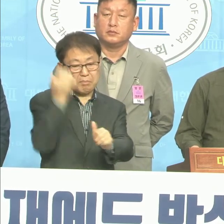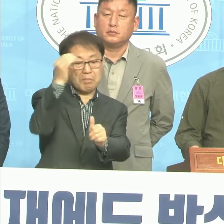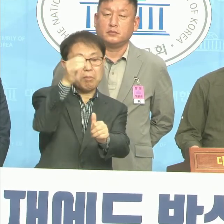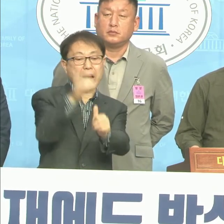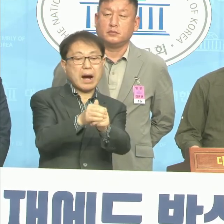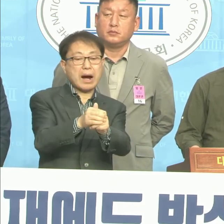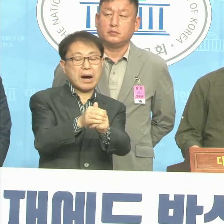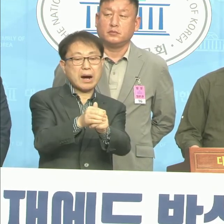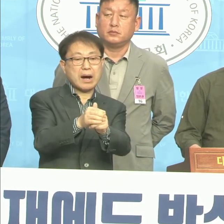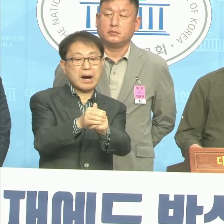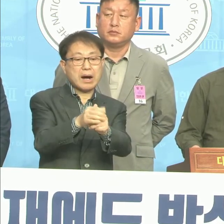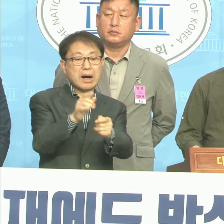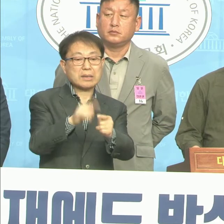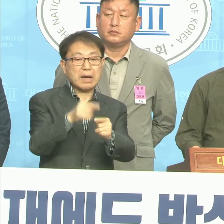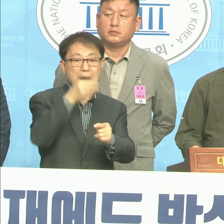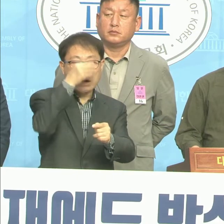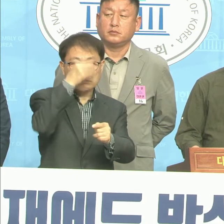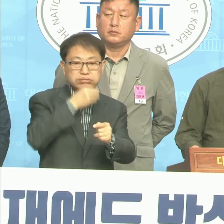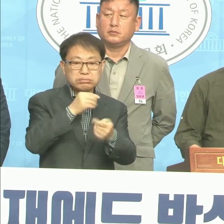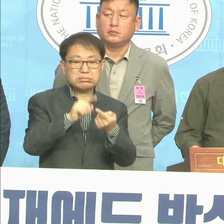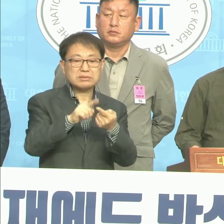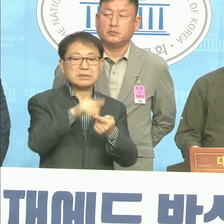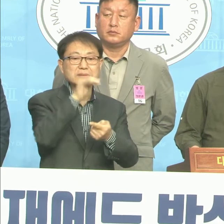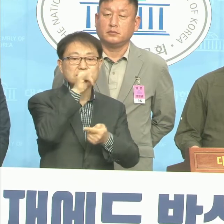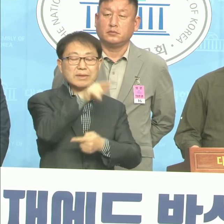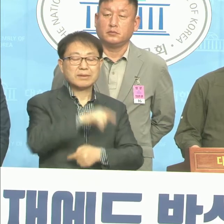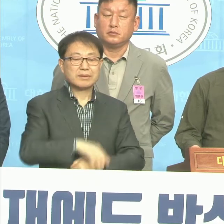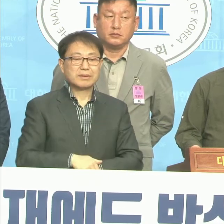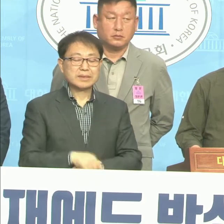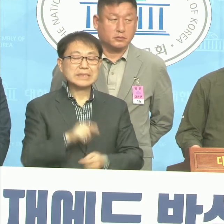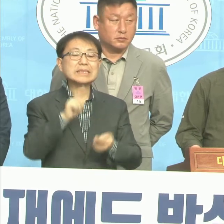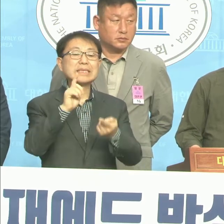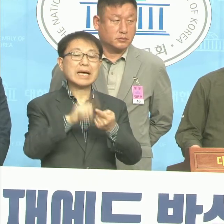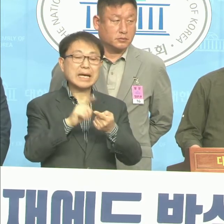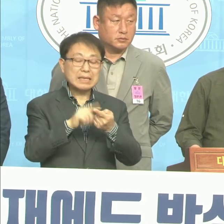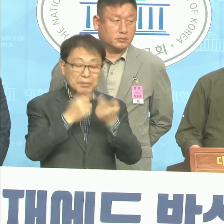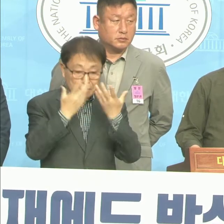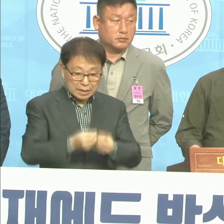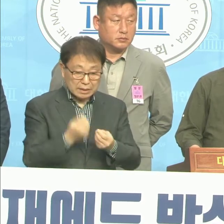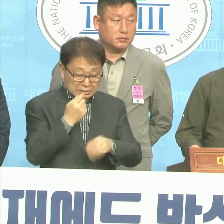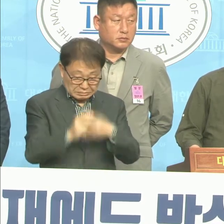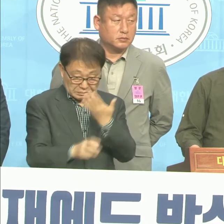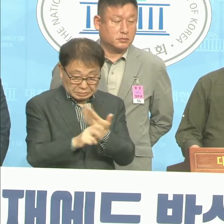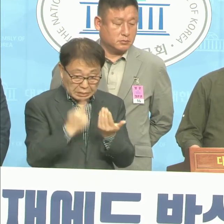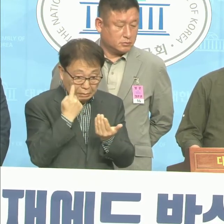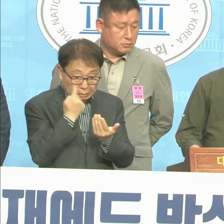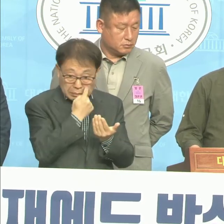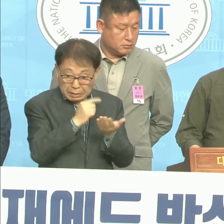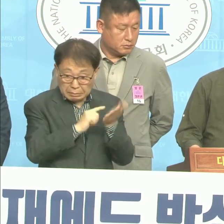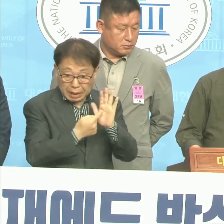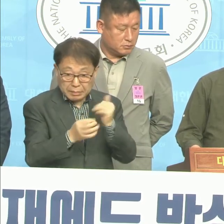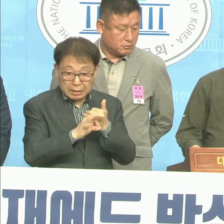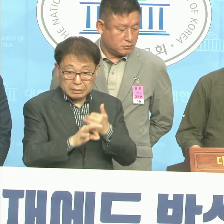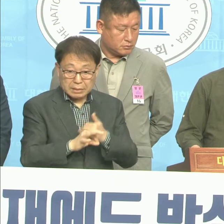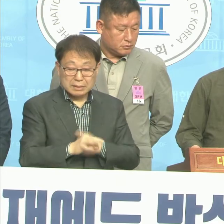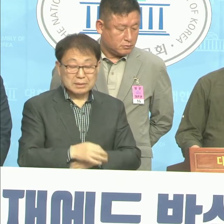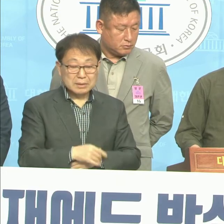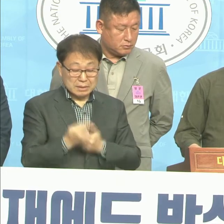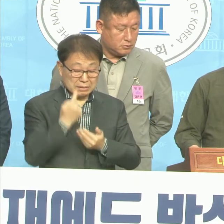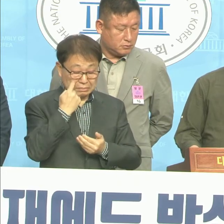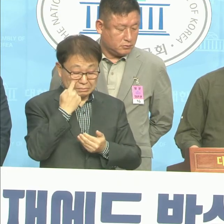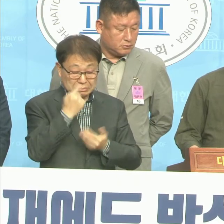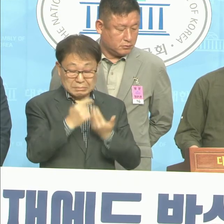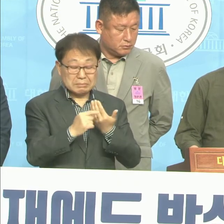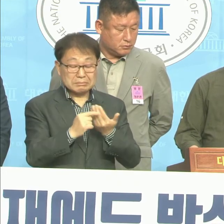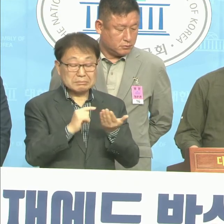아무런 꺼리낌없이 자영 하고 있으며 이 사실에 드러나면 분리 풀이한 사업으로 불리하게 되며